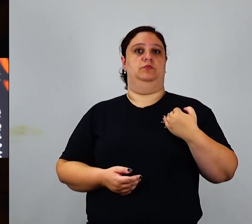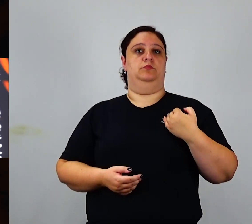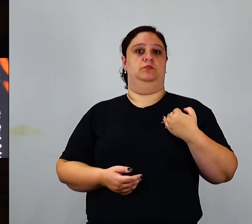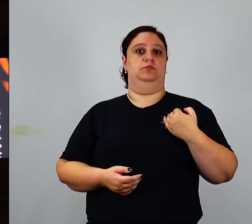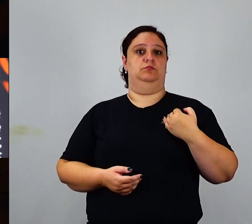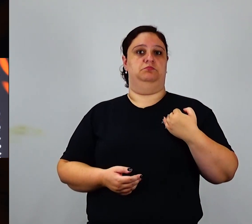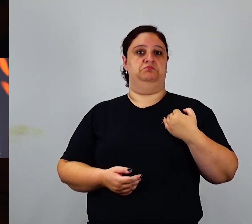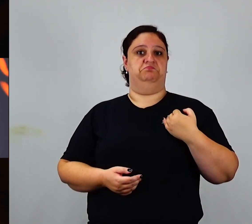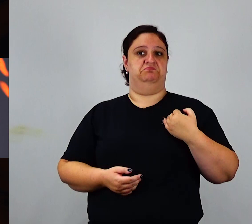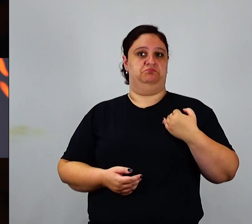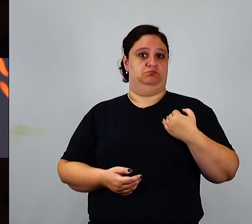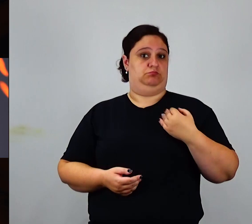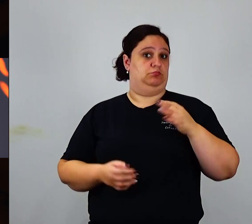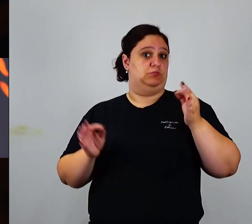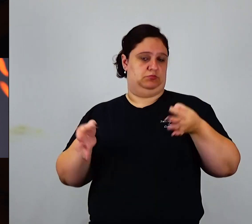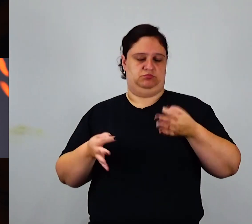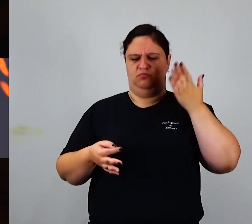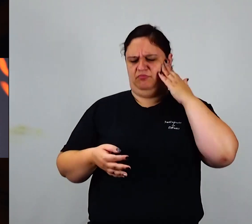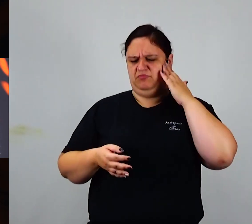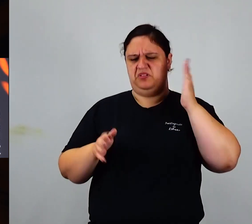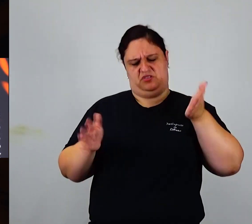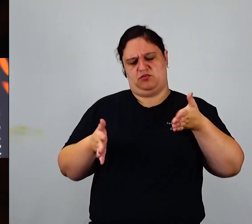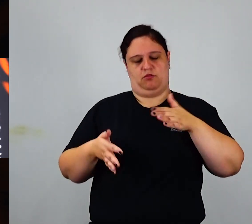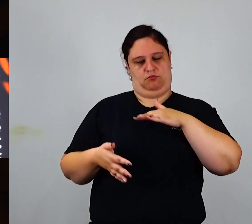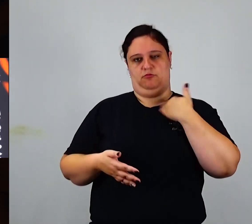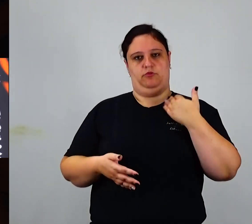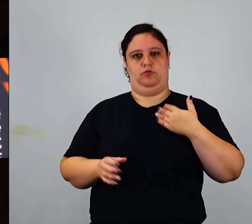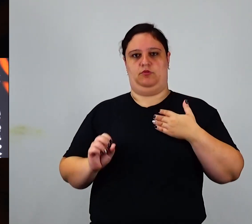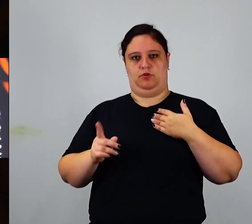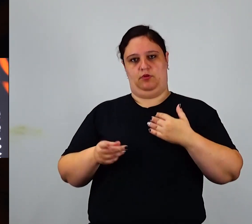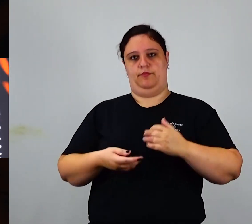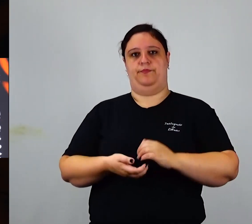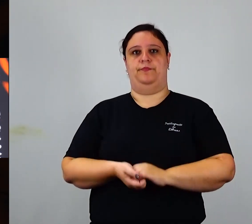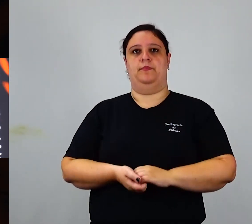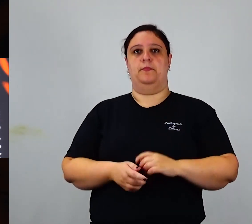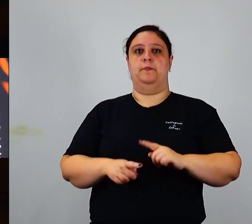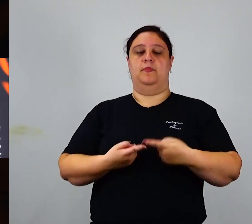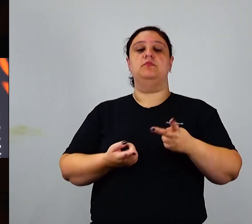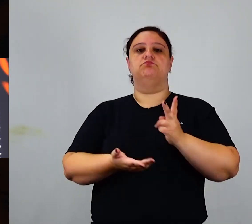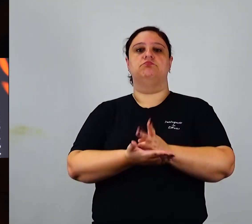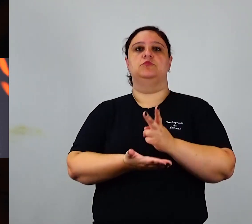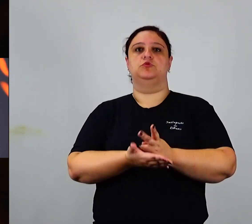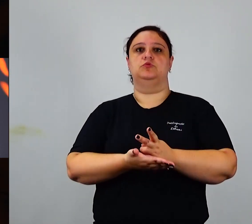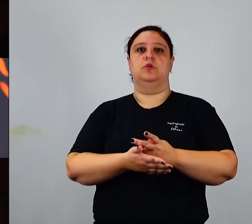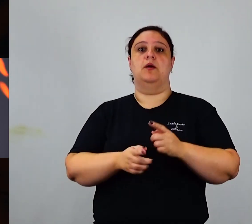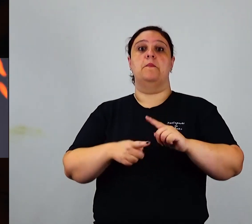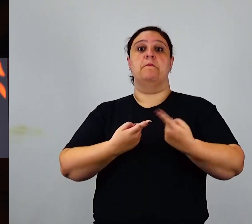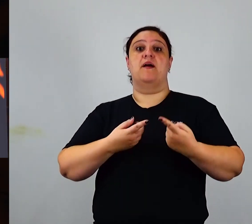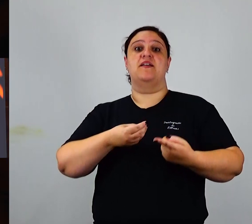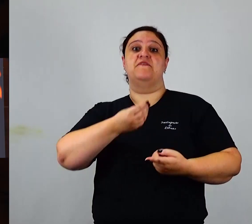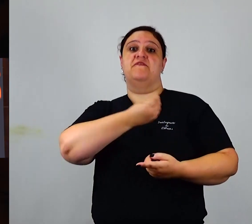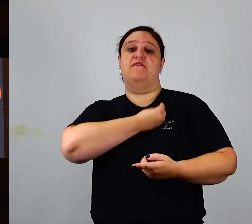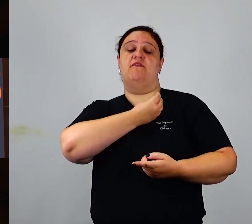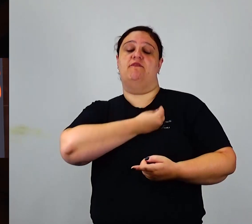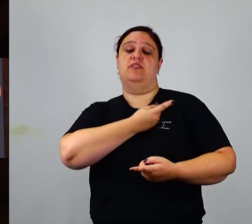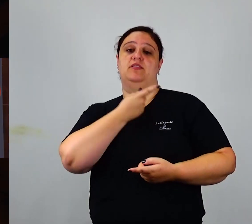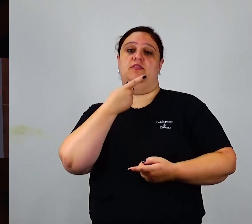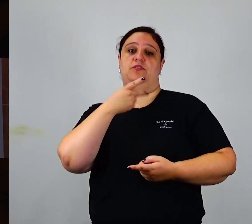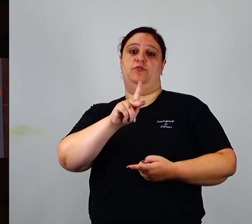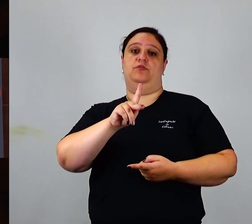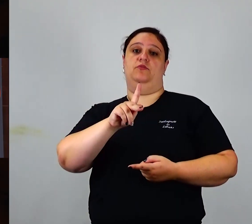Alguma novidade nisso? Não, está todo mundo morto. Mas ele continua falando, só que a vida de